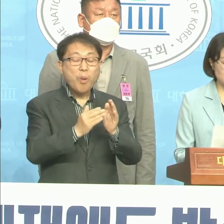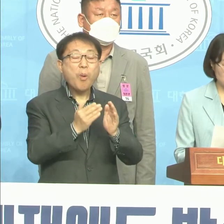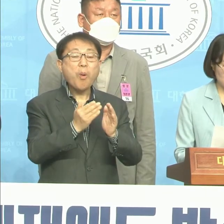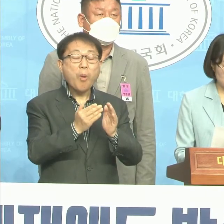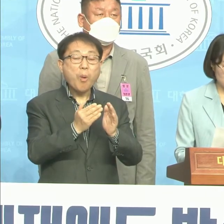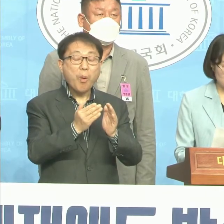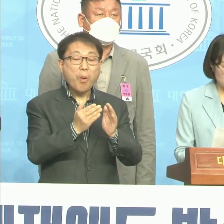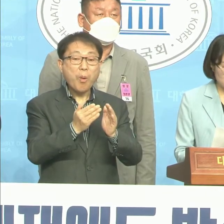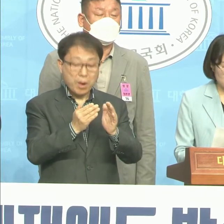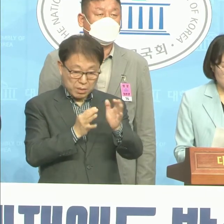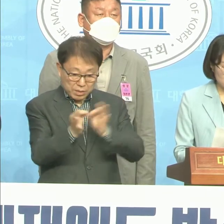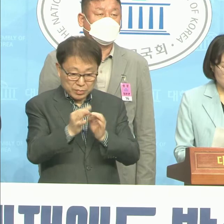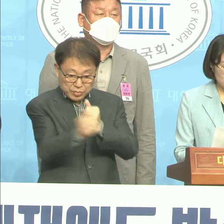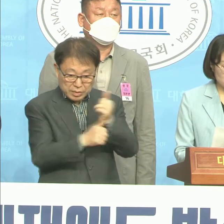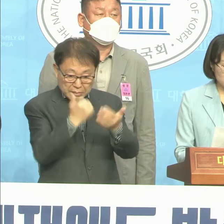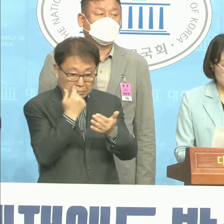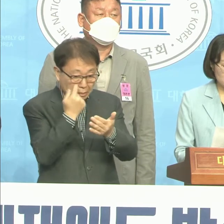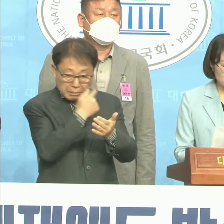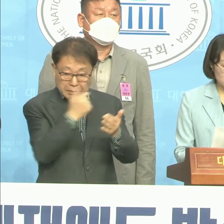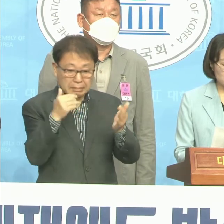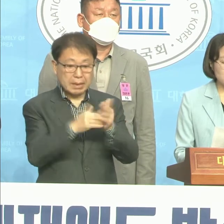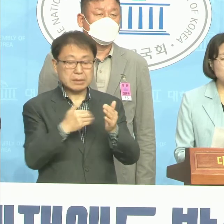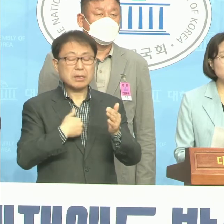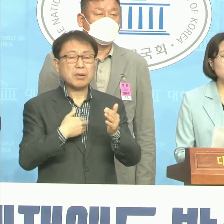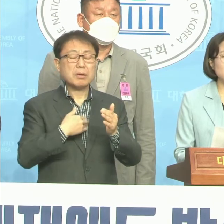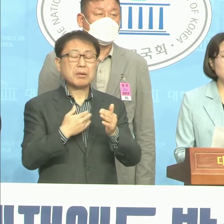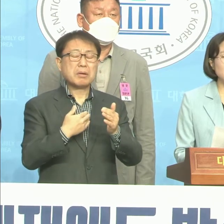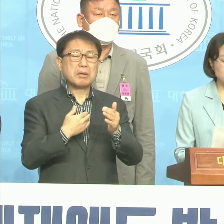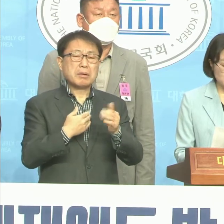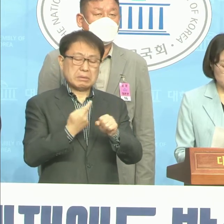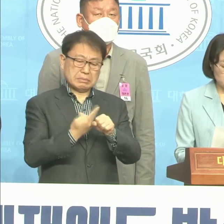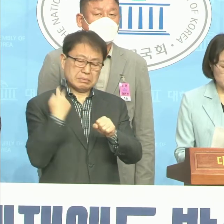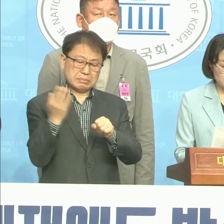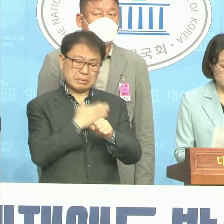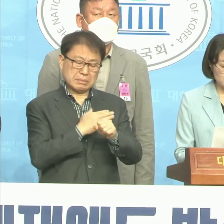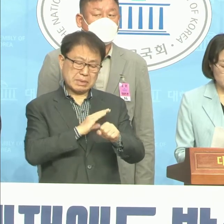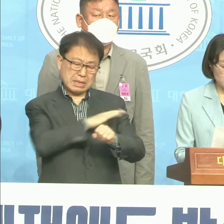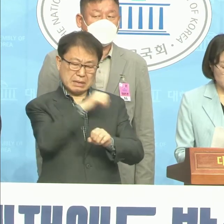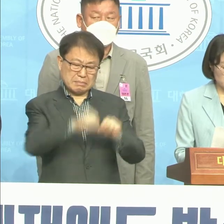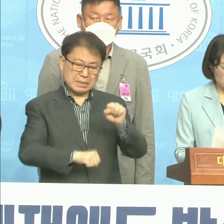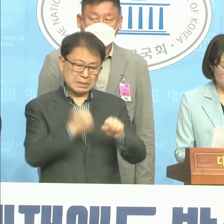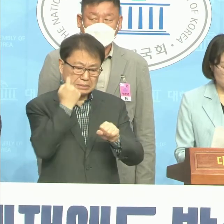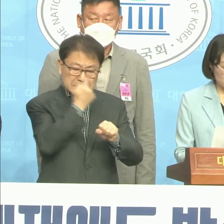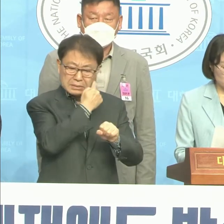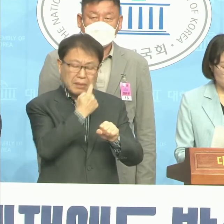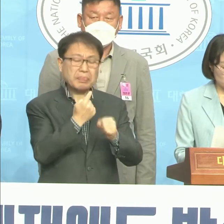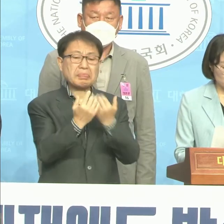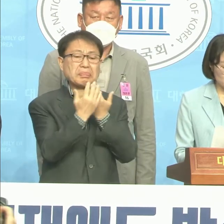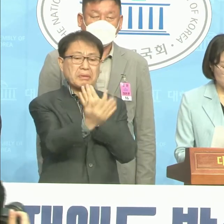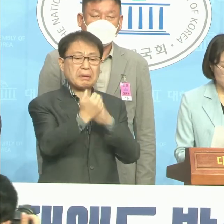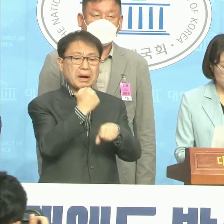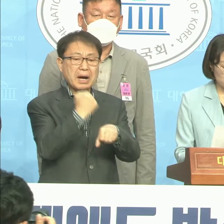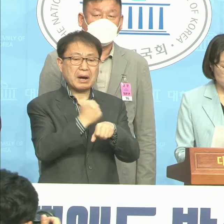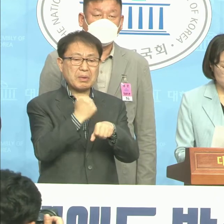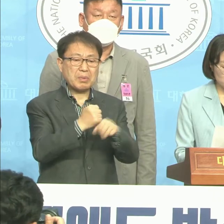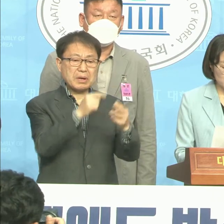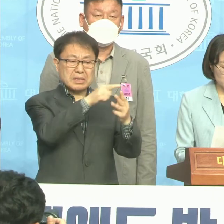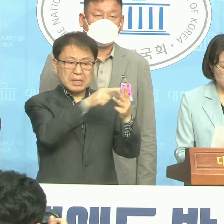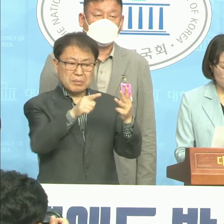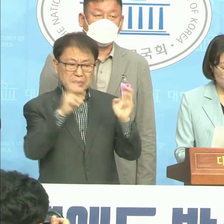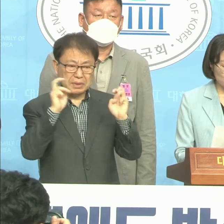확인됐습니다 저와 정의당이 2년 전부터 갑질 피해 증언 대회 를 열고 또 조선 상사의